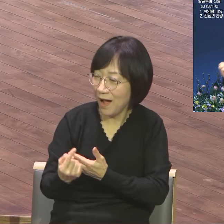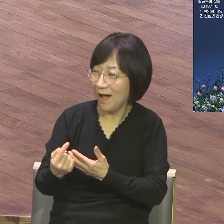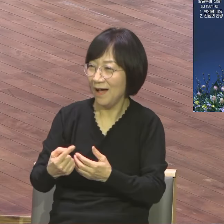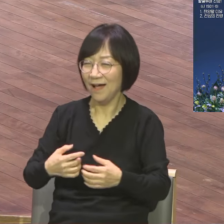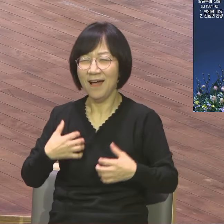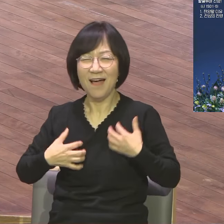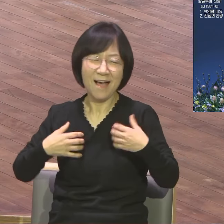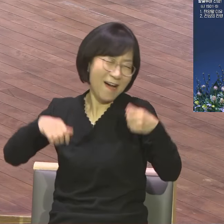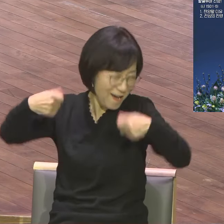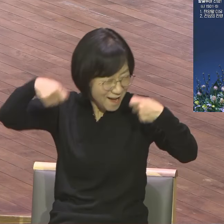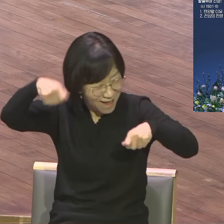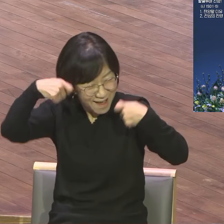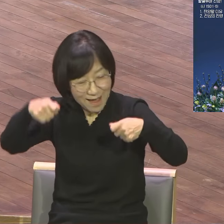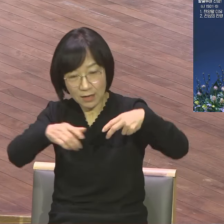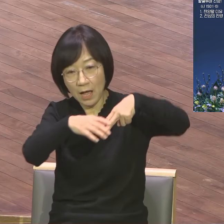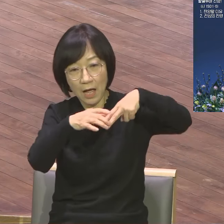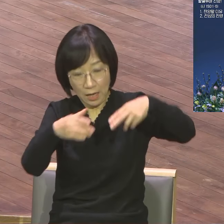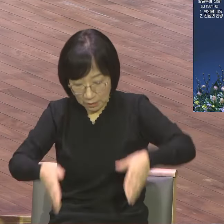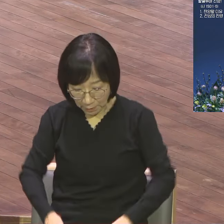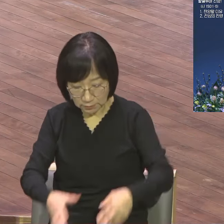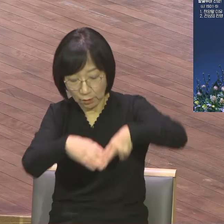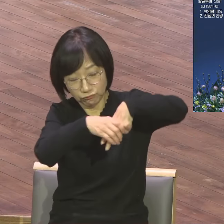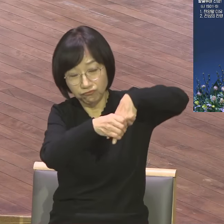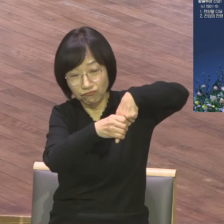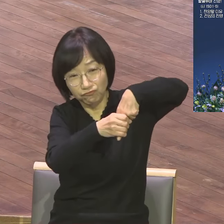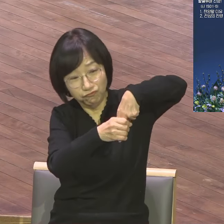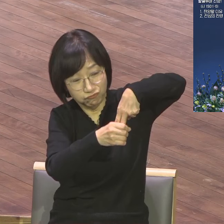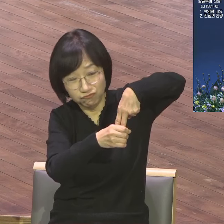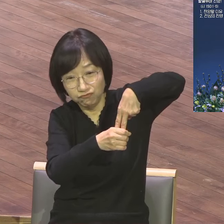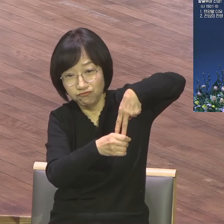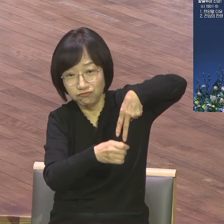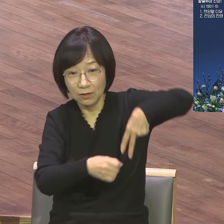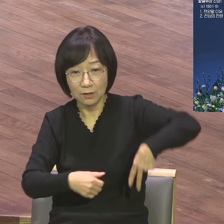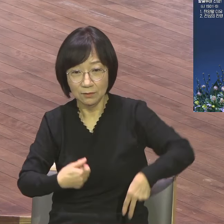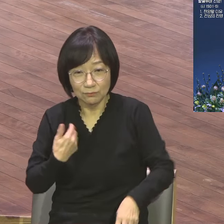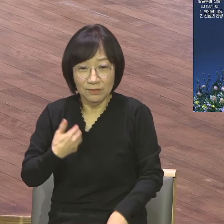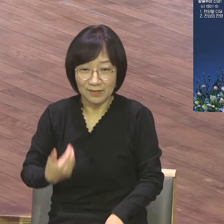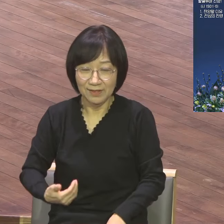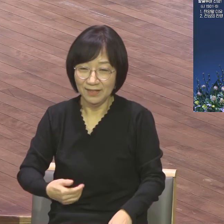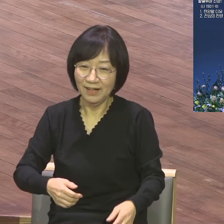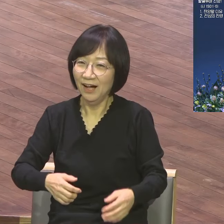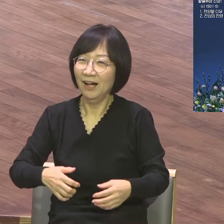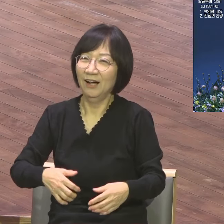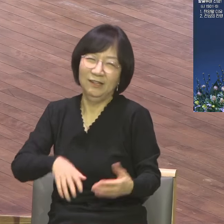막 앞에서 막 춤을 추 왕이 말이에요. 바지가 내려갈 줄 모르고